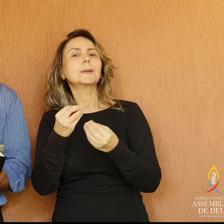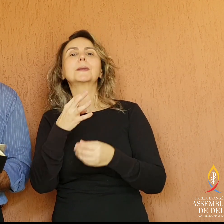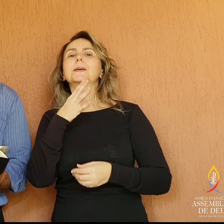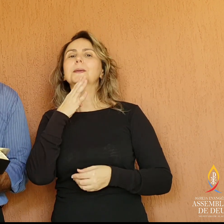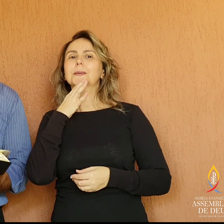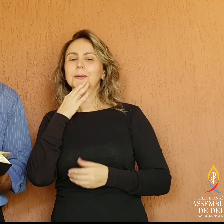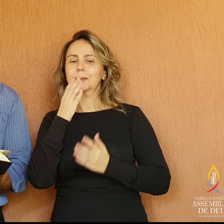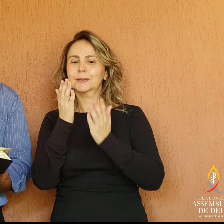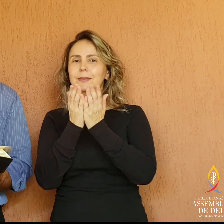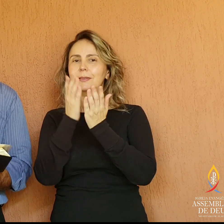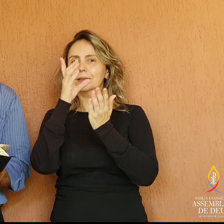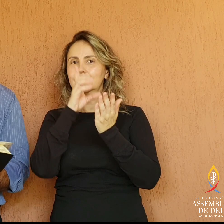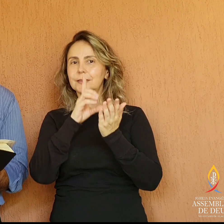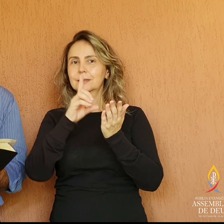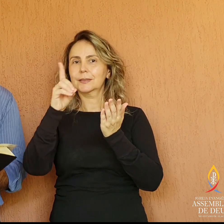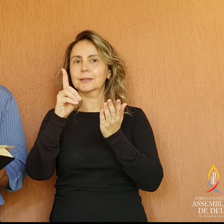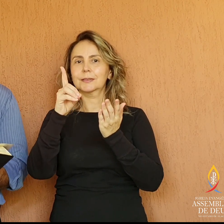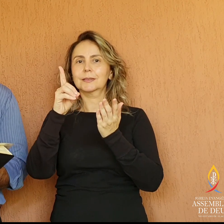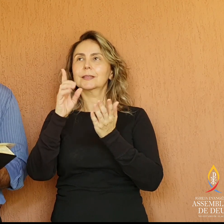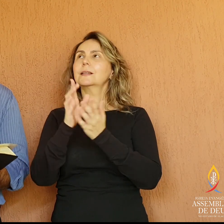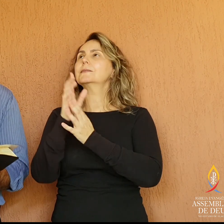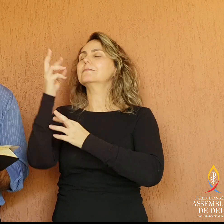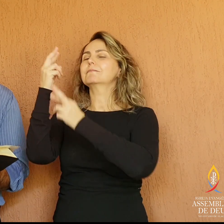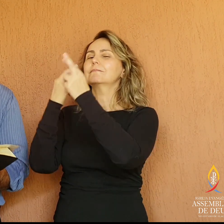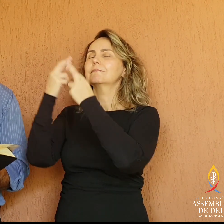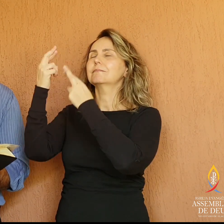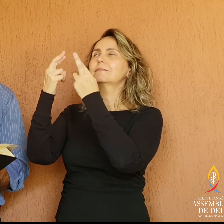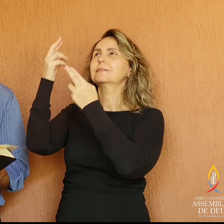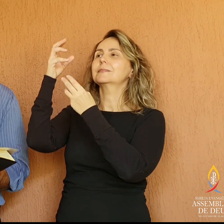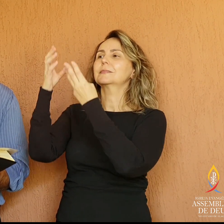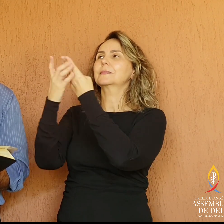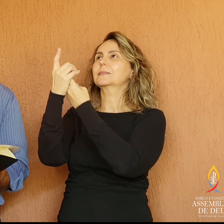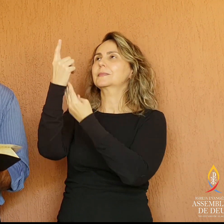uma relação com a Trindade.